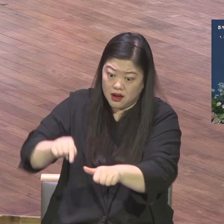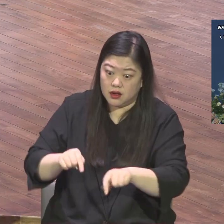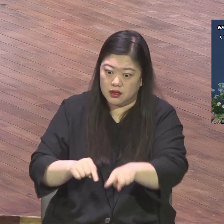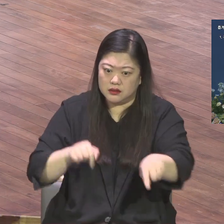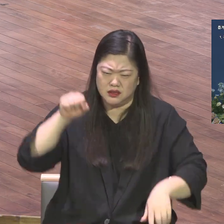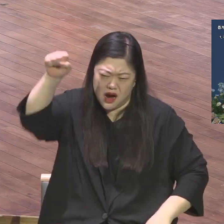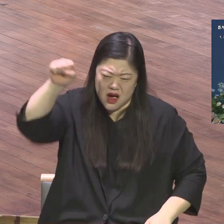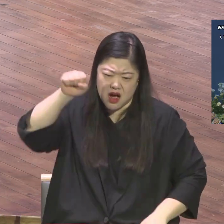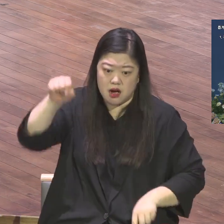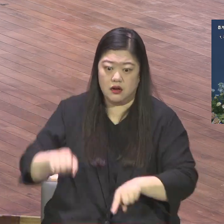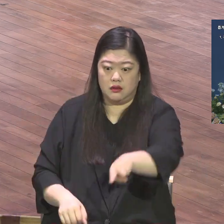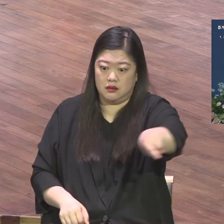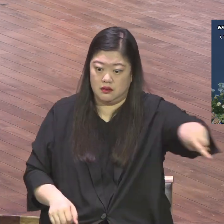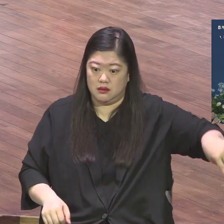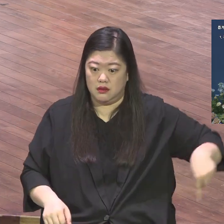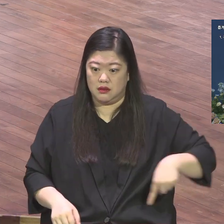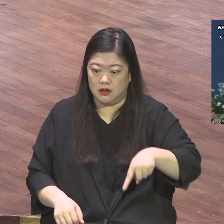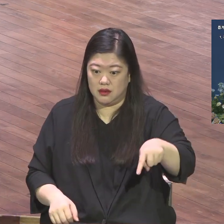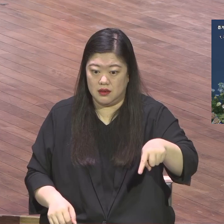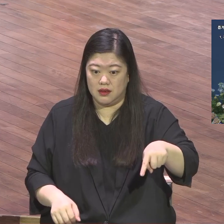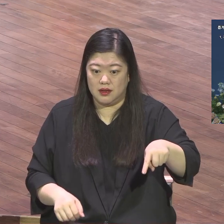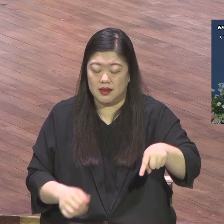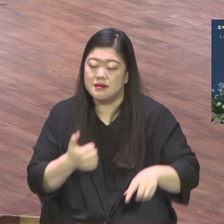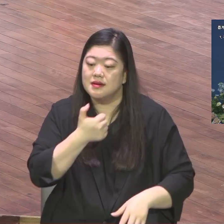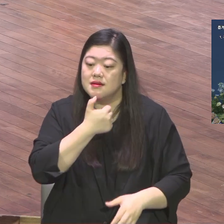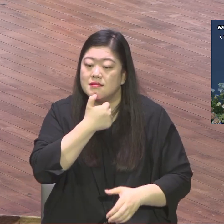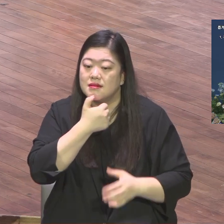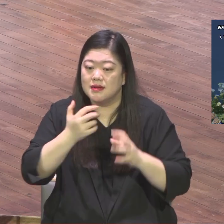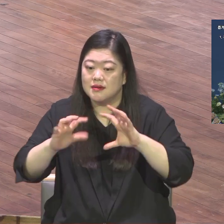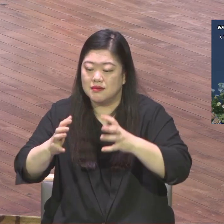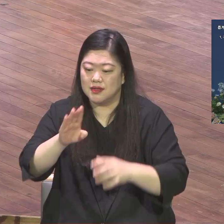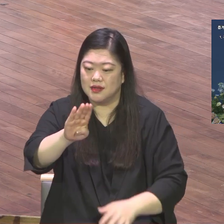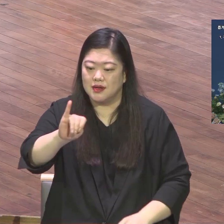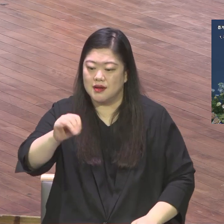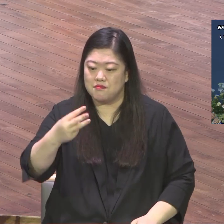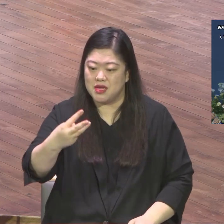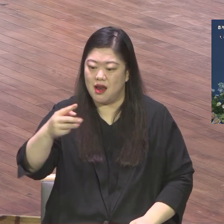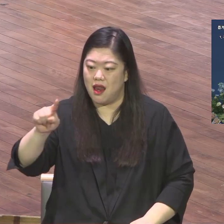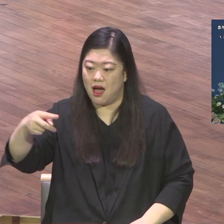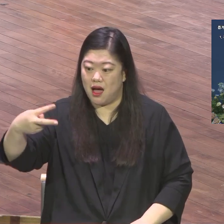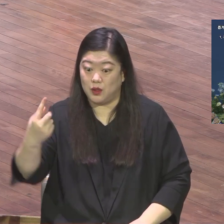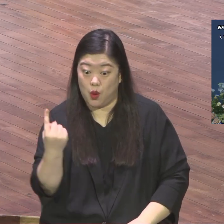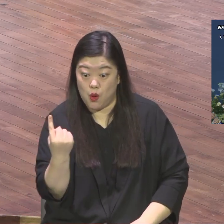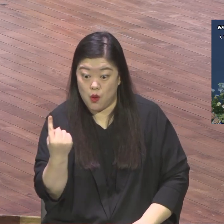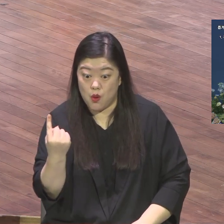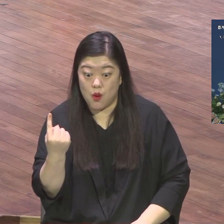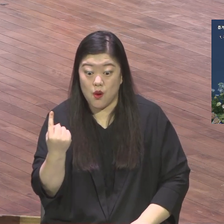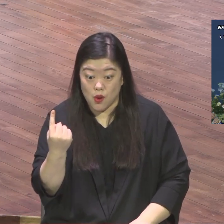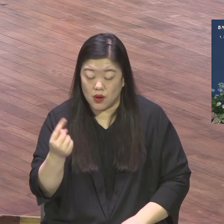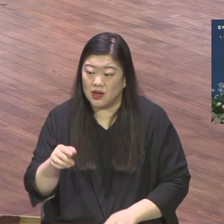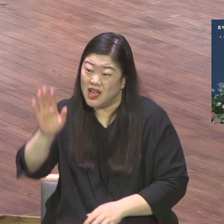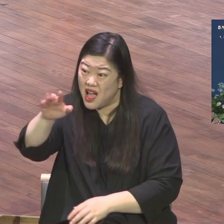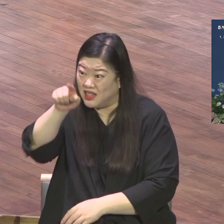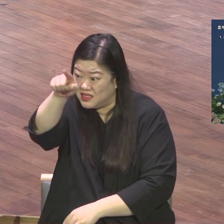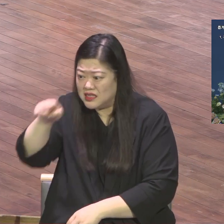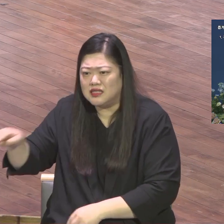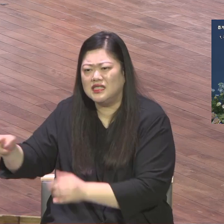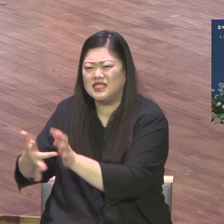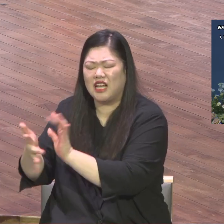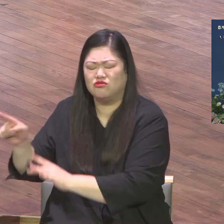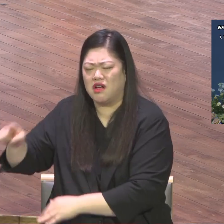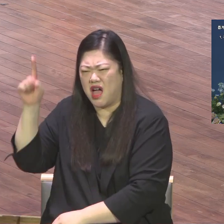못 박아 죽이도록 빌라도 총독의 압력을 가해서 죽이도록 만든 앞장섰던 사람들이 이 사두개파